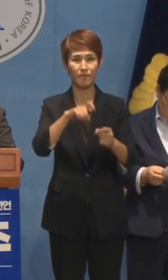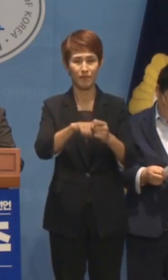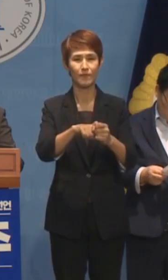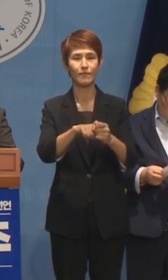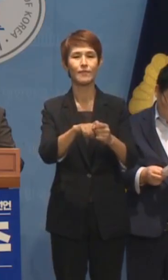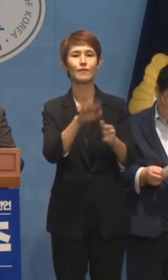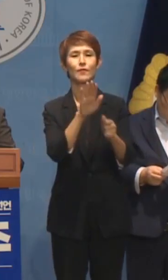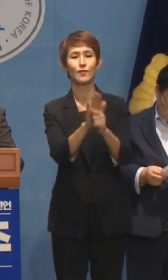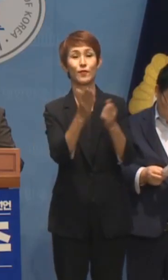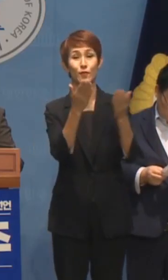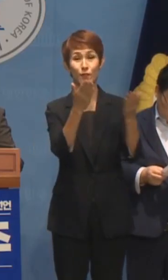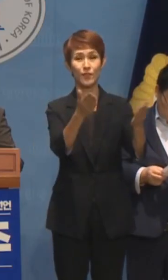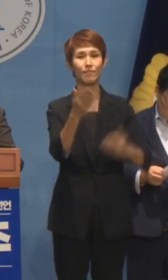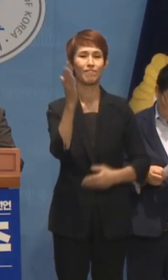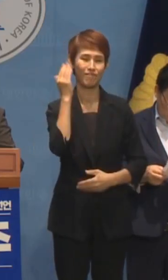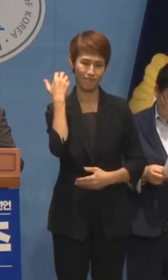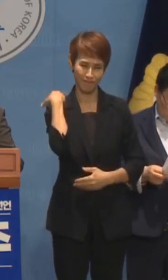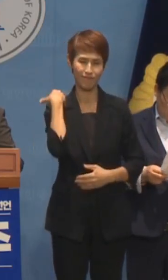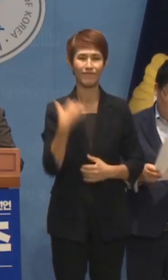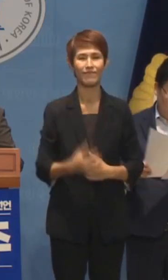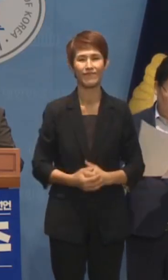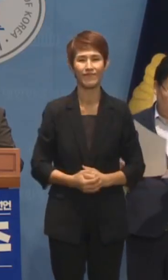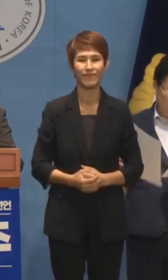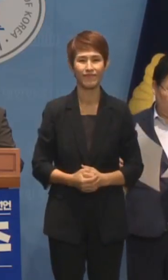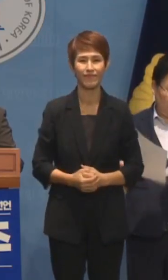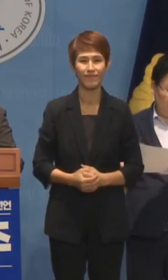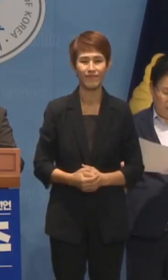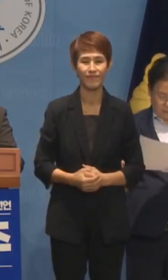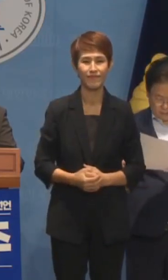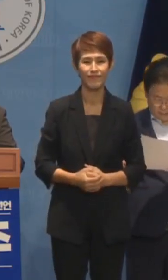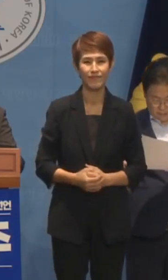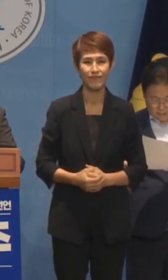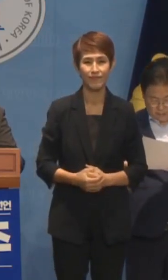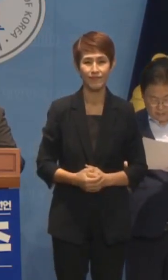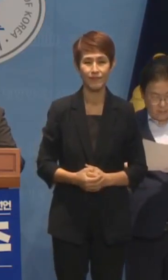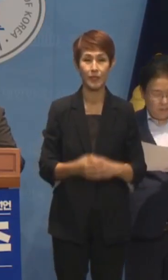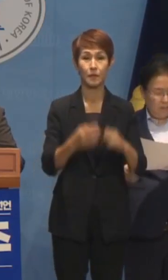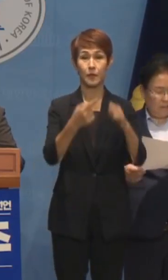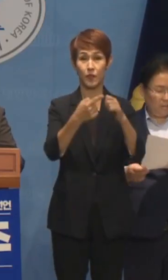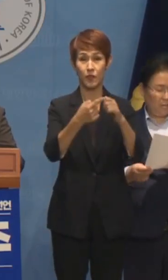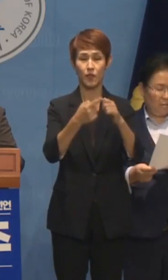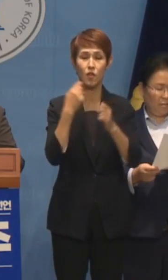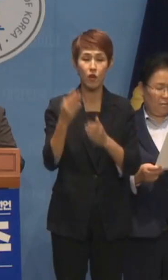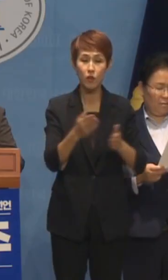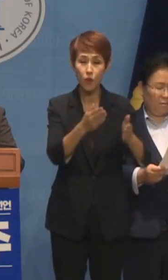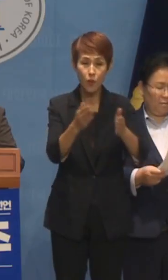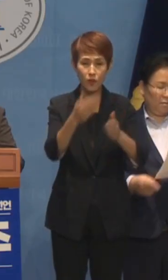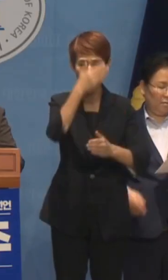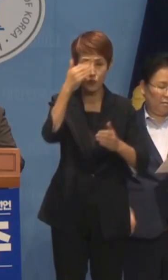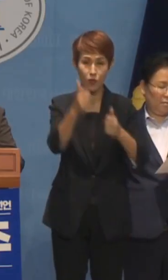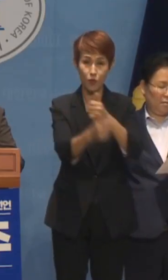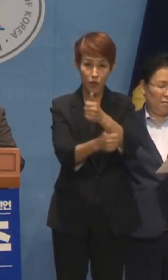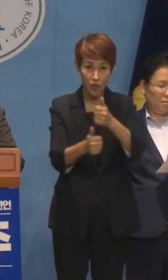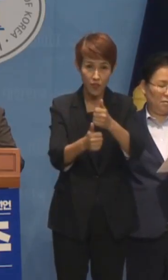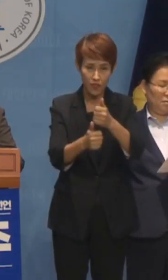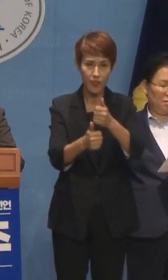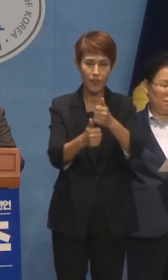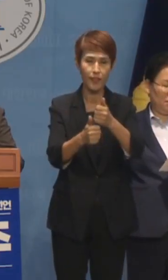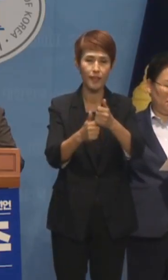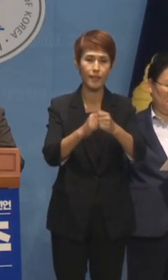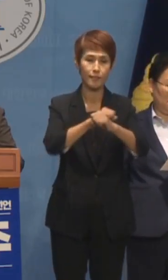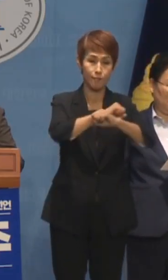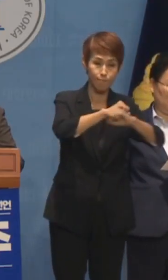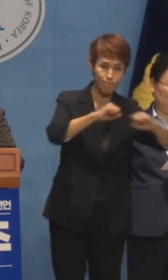기반을 만드는 데 애쓰도록 하겠습니다. 저는 첫 번째, 경기도당 청년위원회 광역 기능을